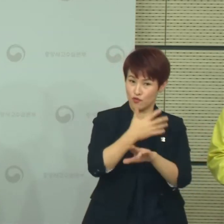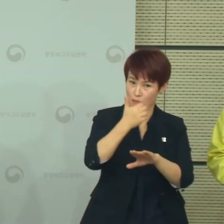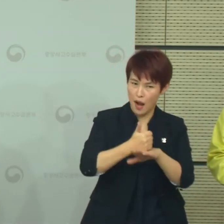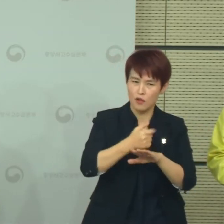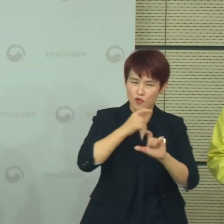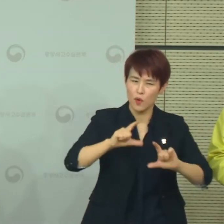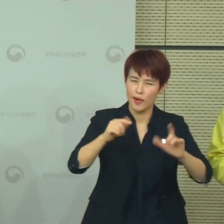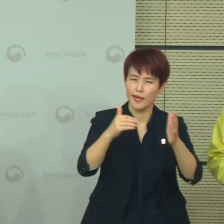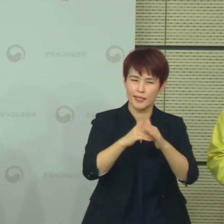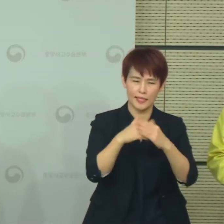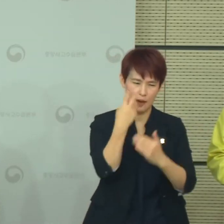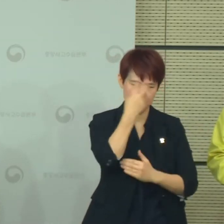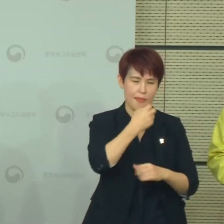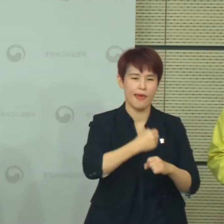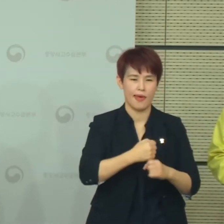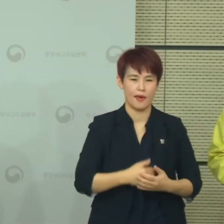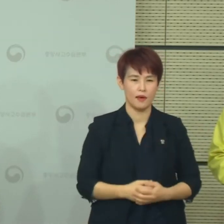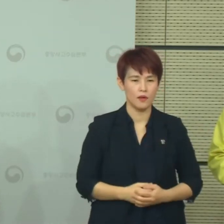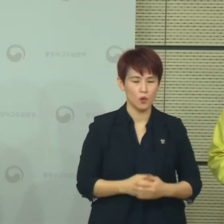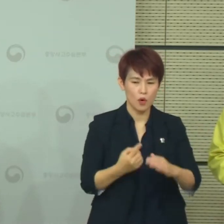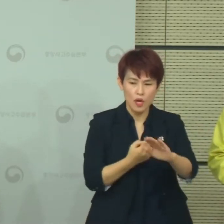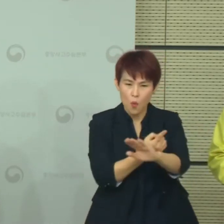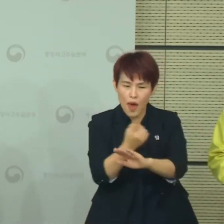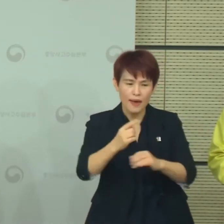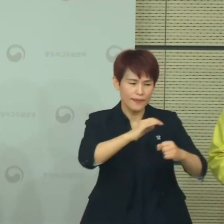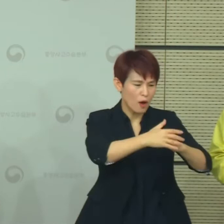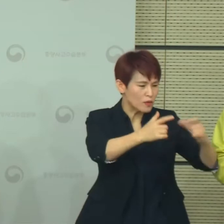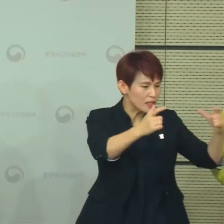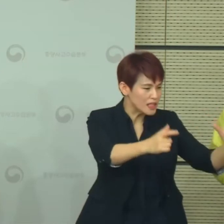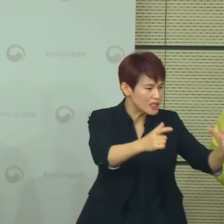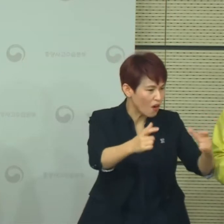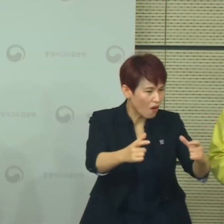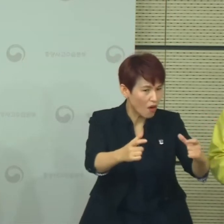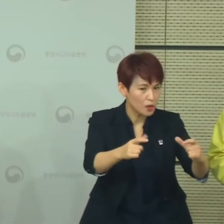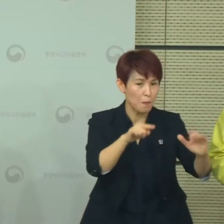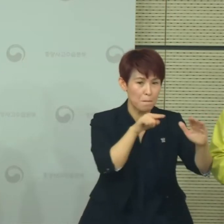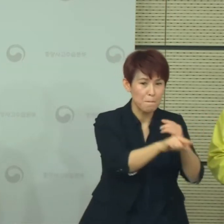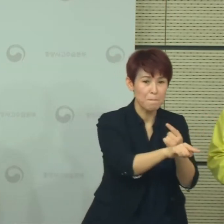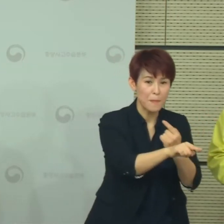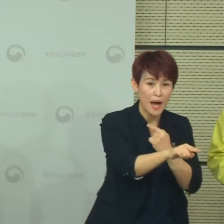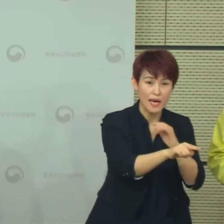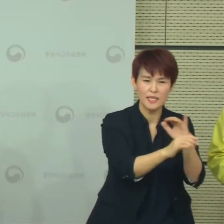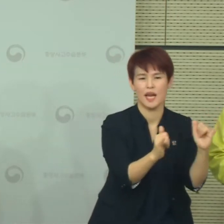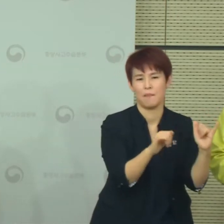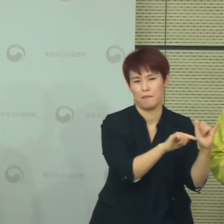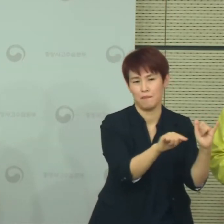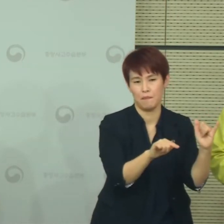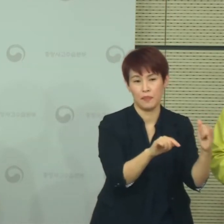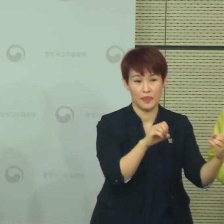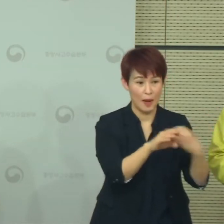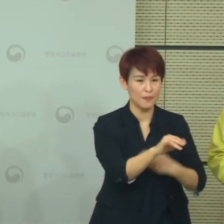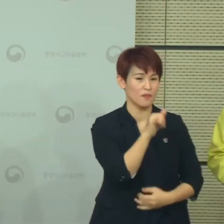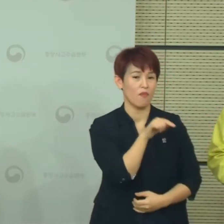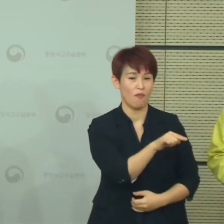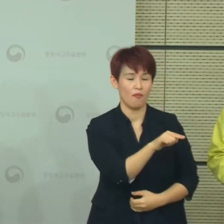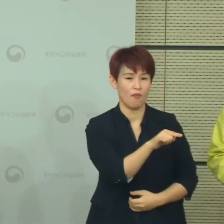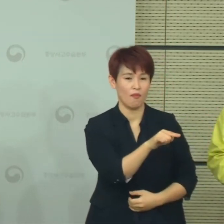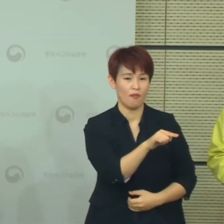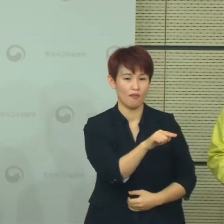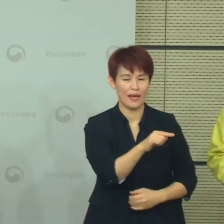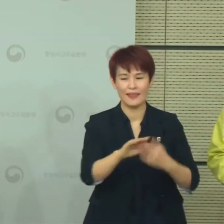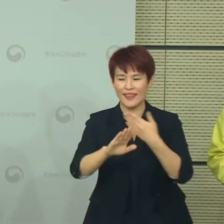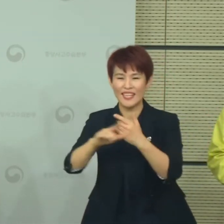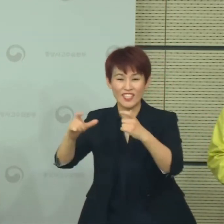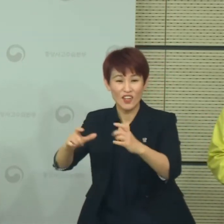해서 완료가 될 거로 보고, 기타 대구 지역을 그 시기에 또 방문했었다라고 그 답변한 분들, 이제 다른